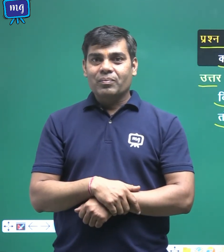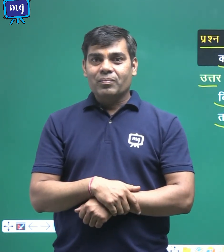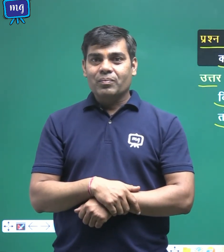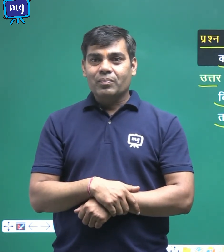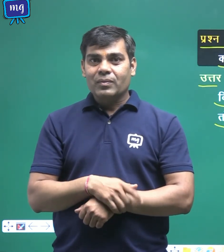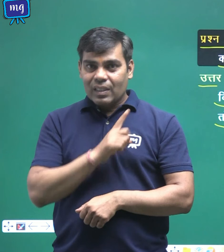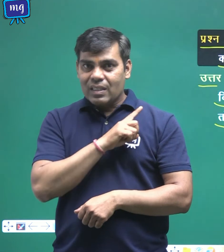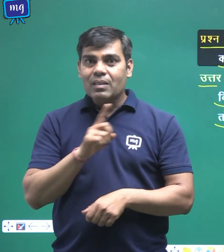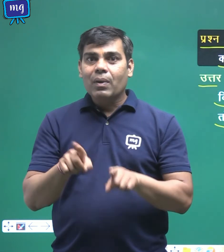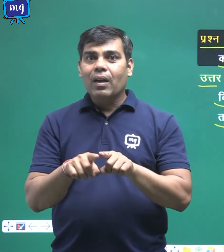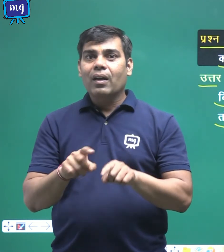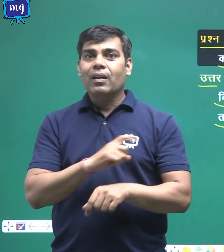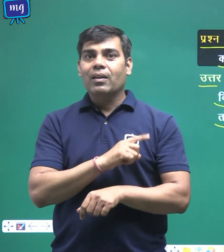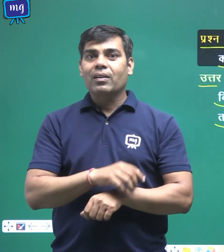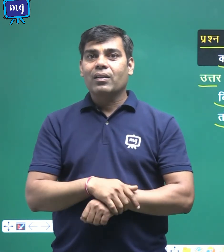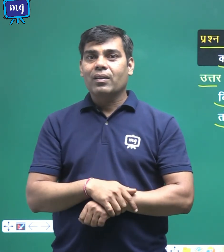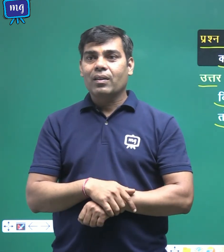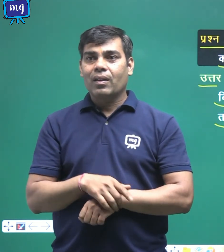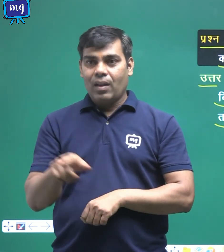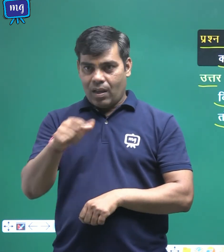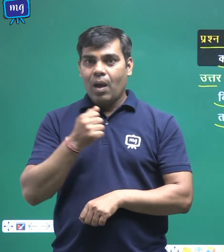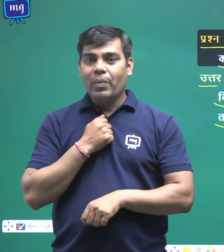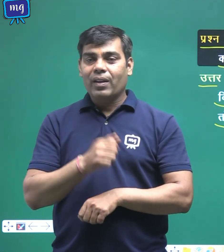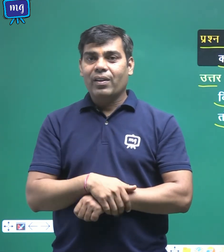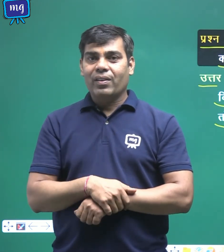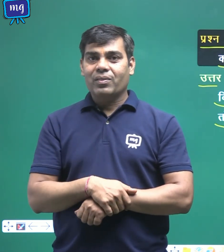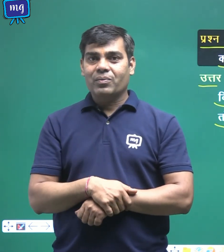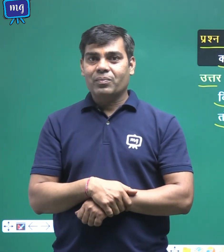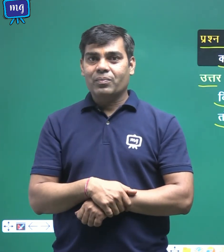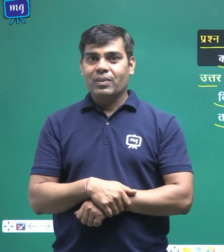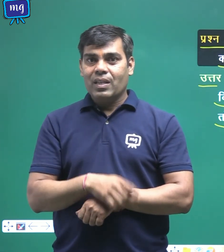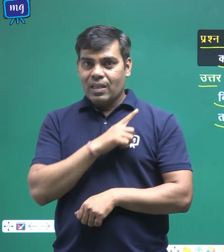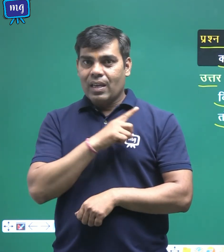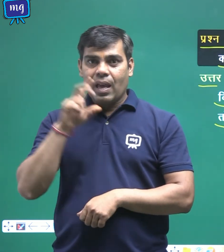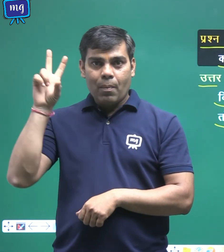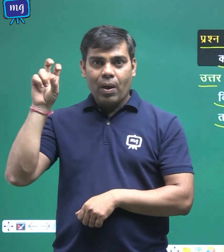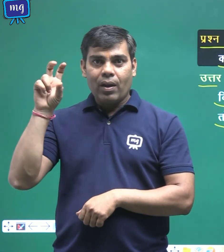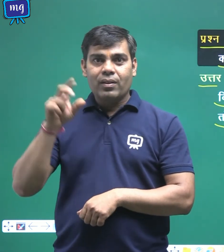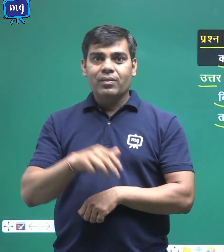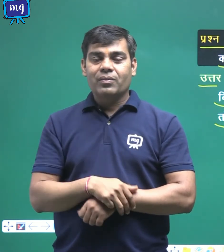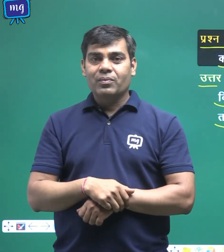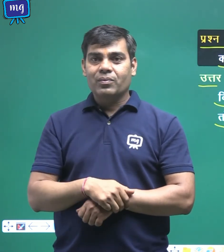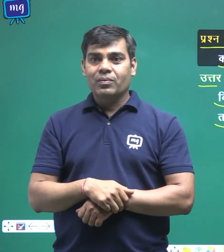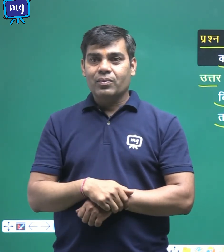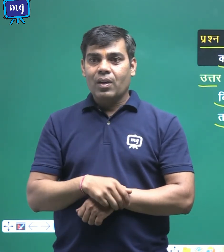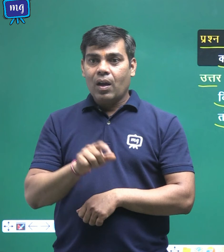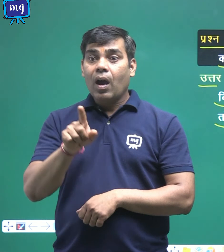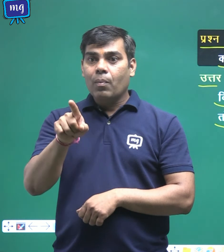इस प्रकार हमने यह पाठ